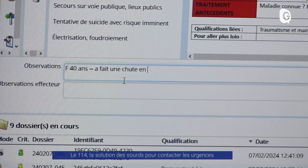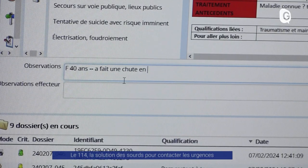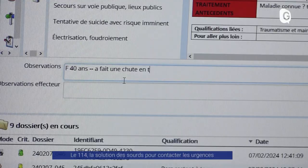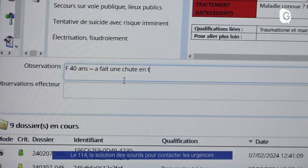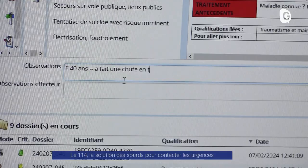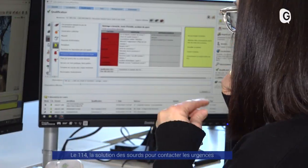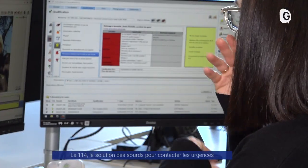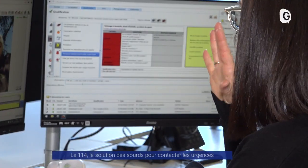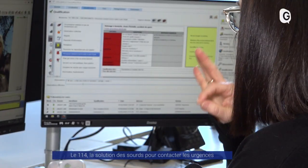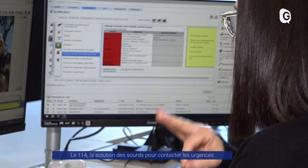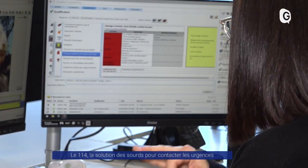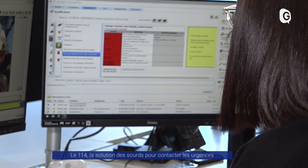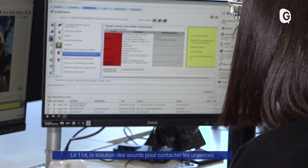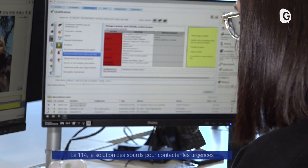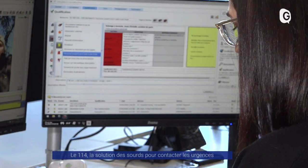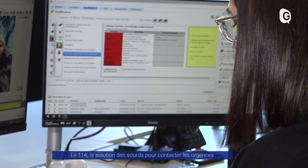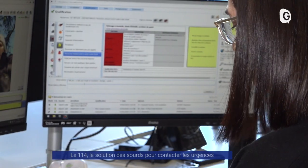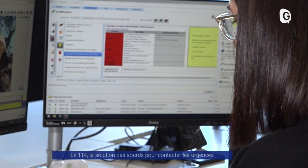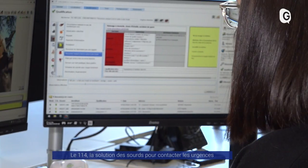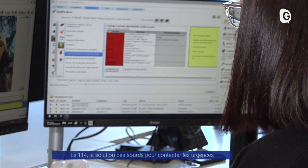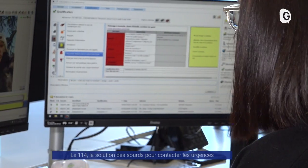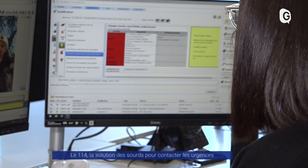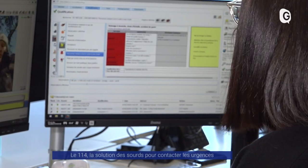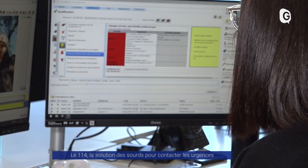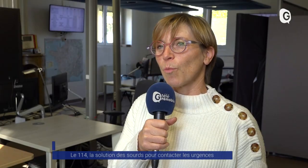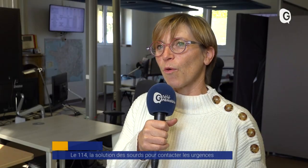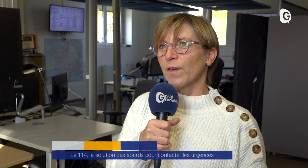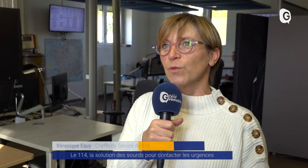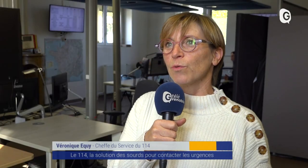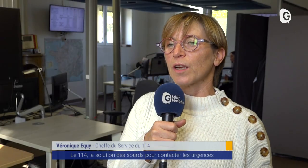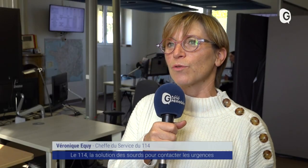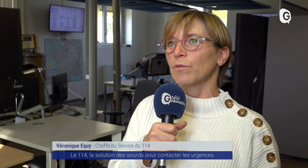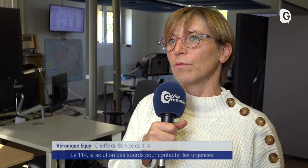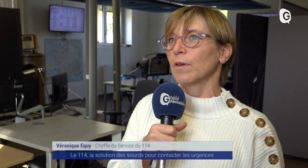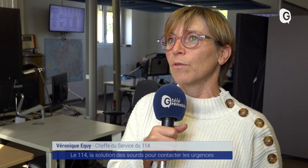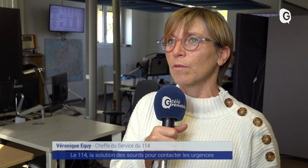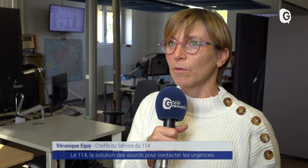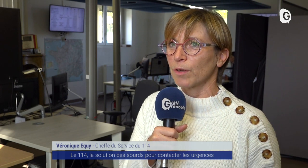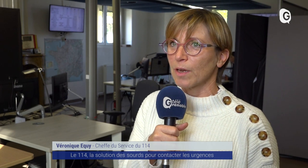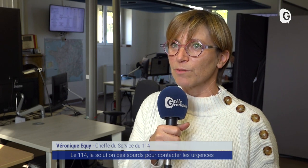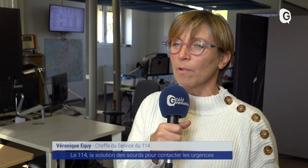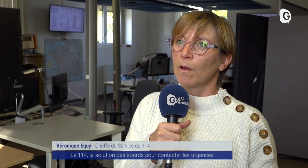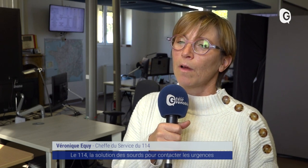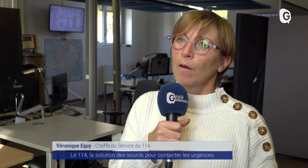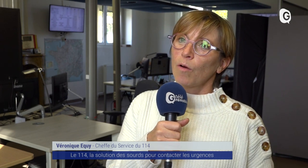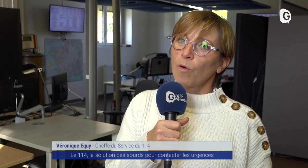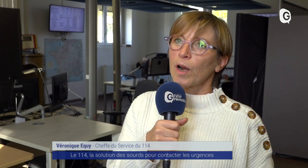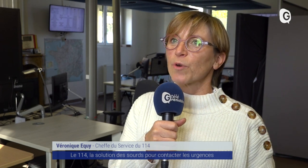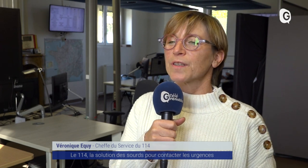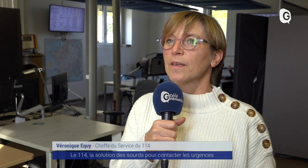contacter une équipe formée aux procédures d'urgence. L'équipe comprend 22 agents de régulation, la moitié